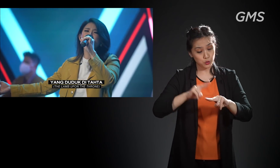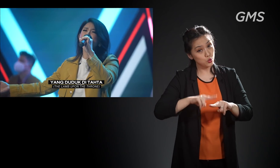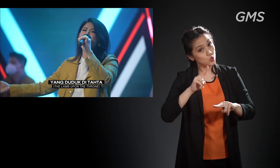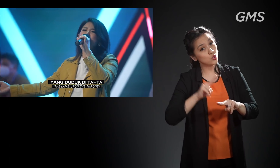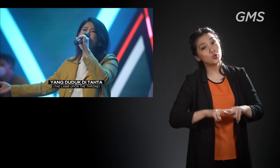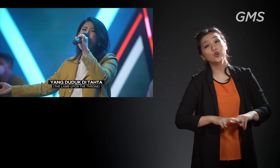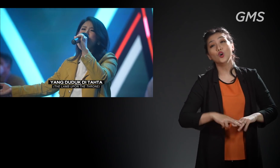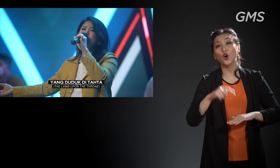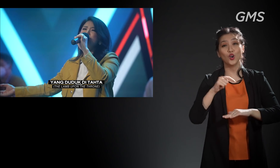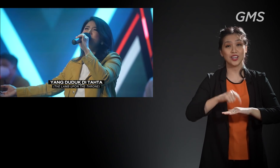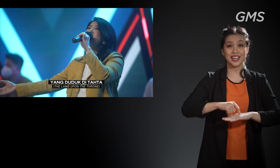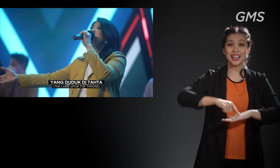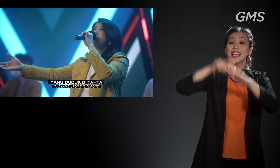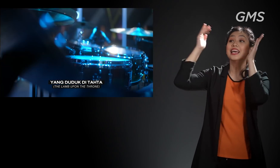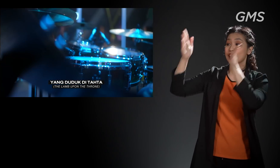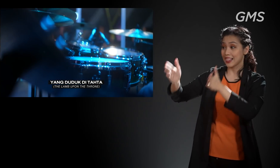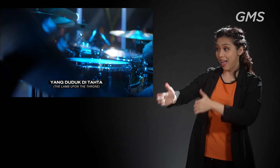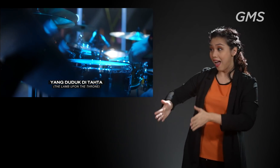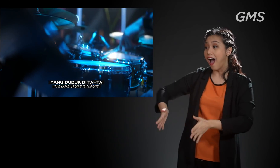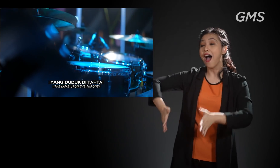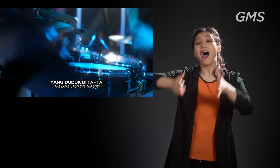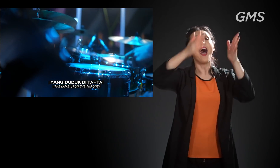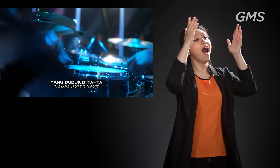yang duduk di